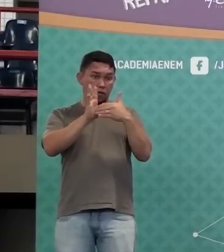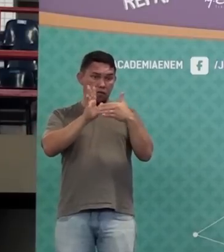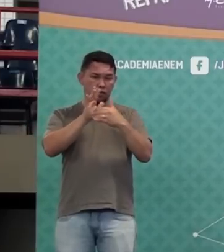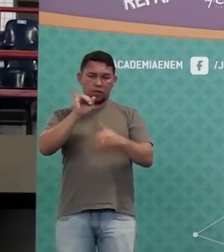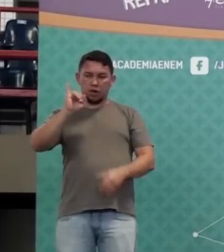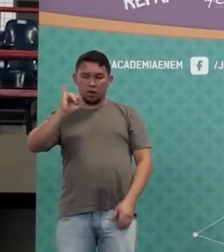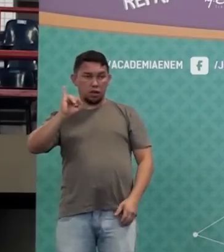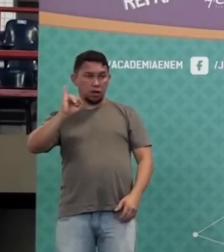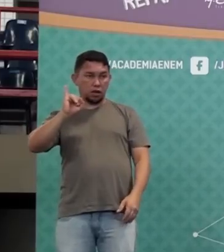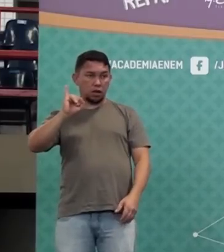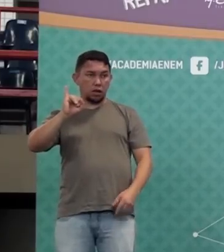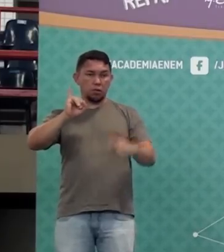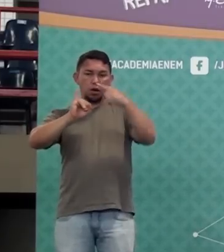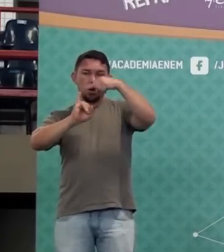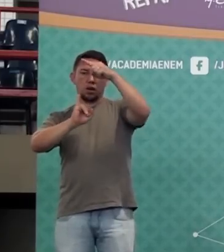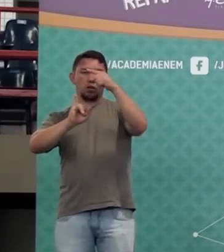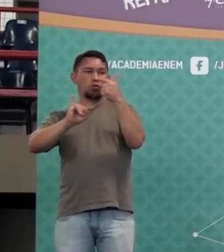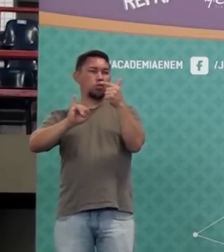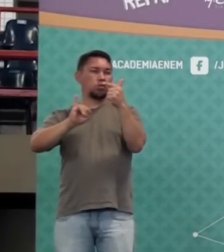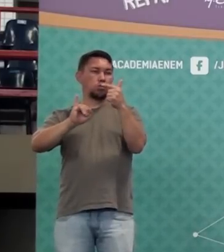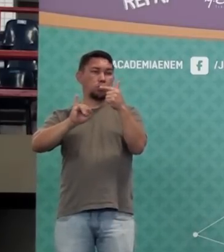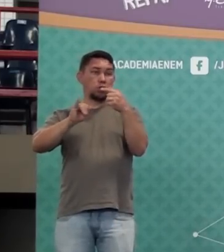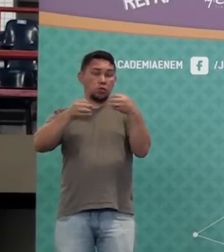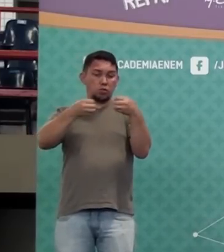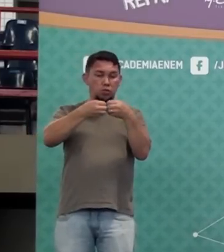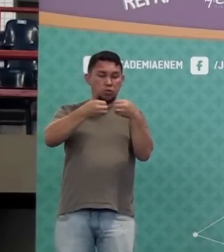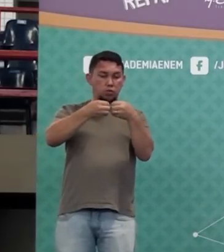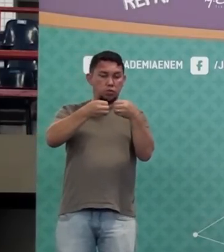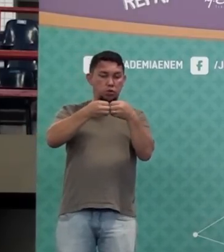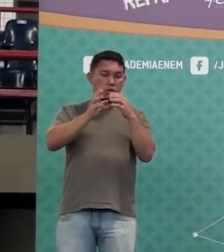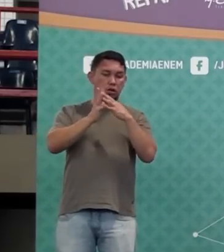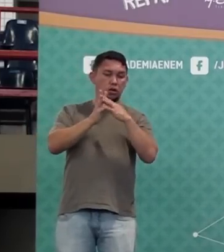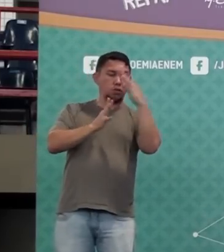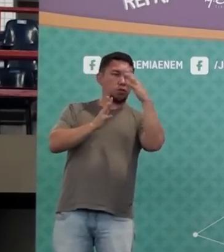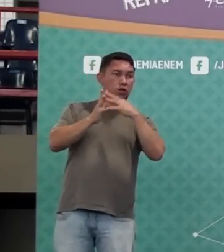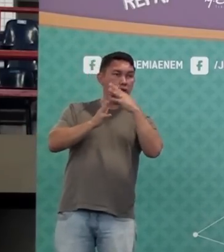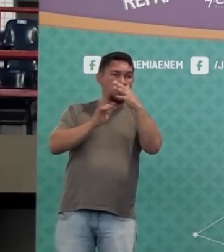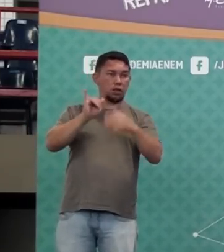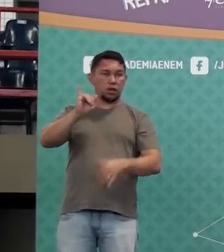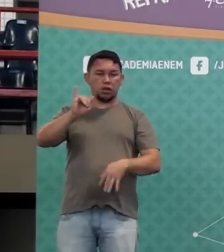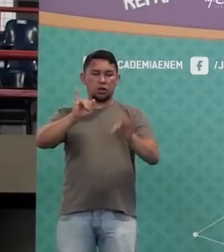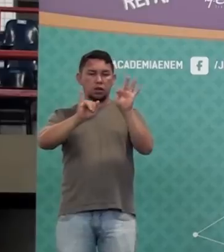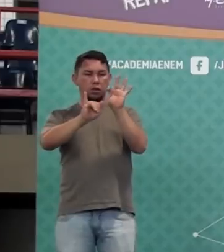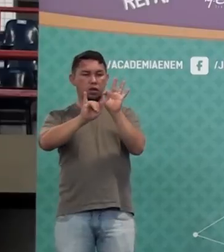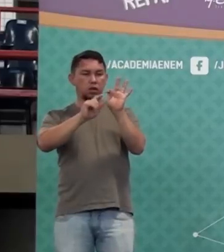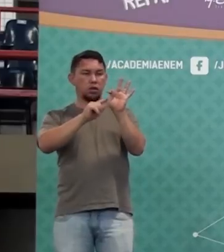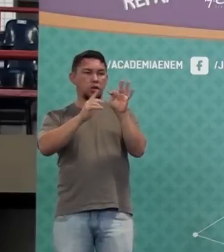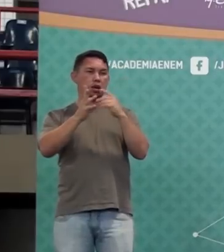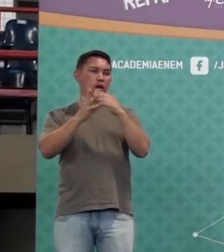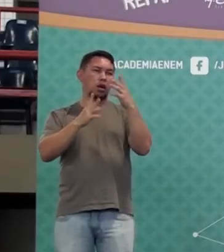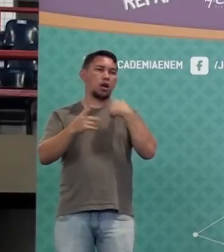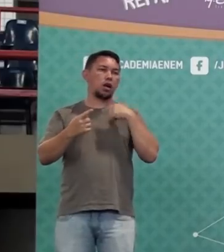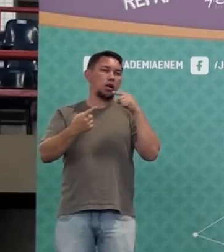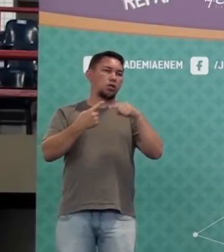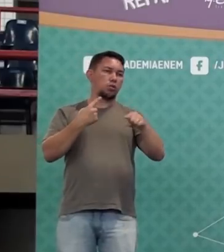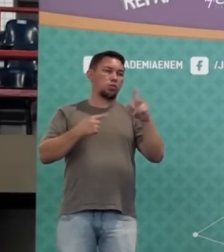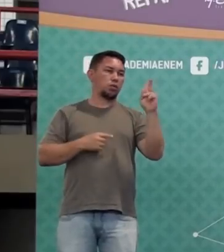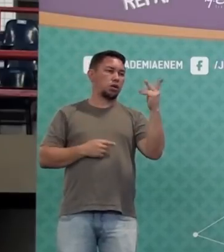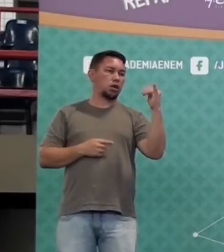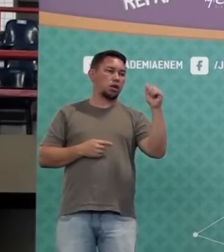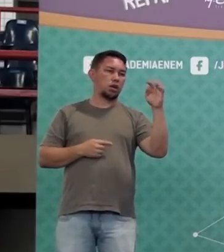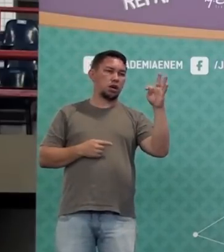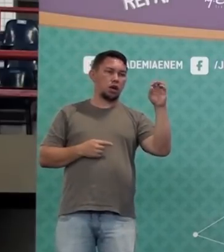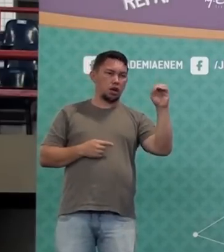I, mas não tem acento, porque vizinho I tem uma consoante. Não forma hiato com a sílaba